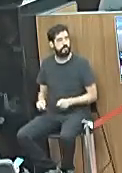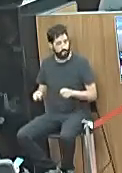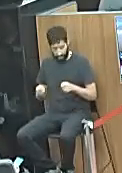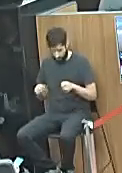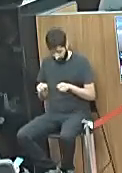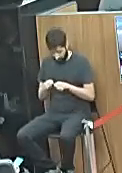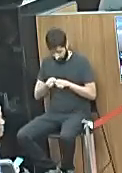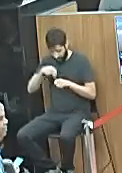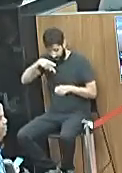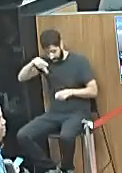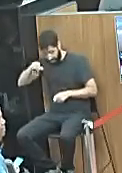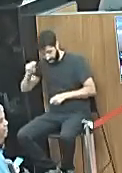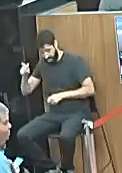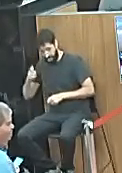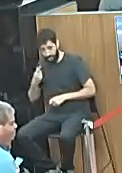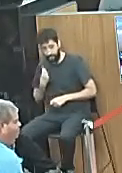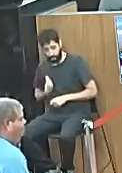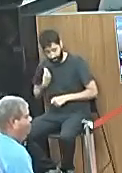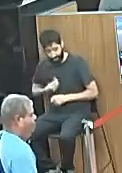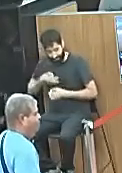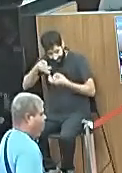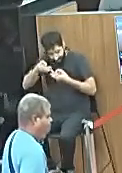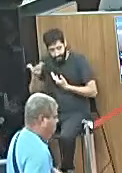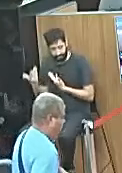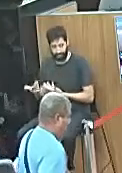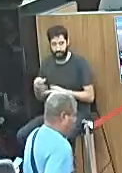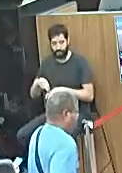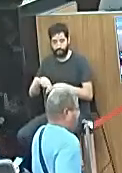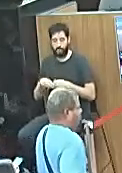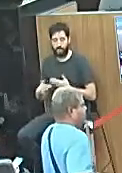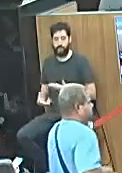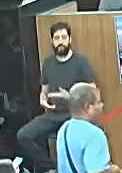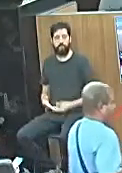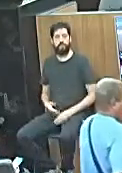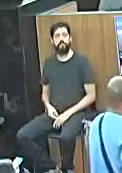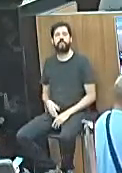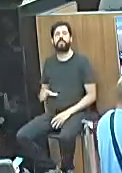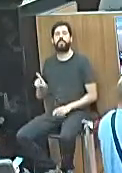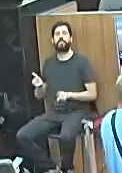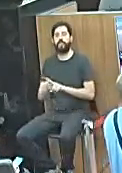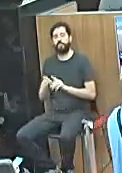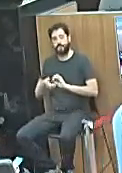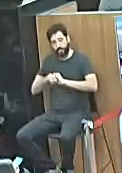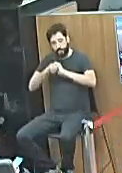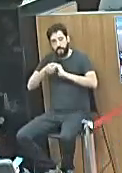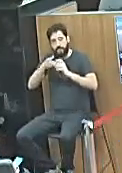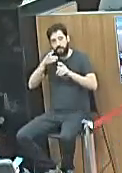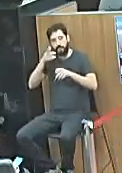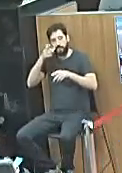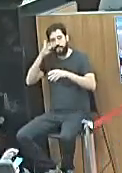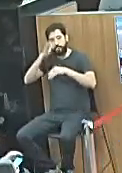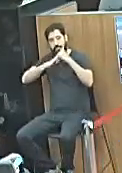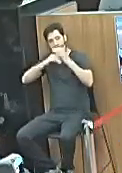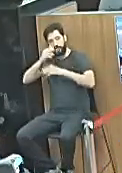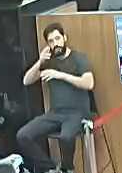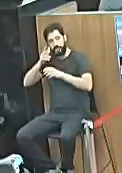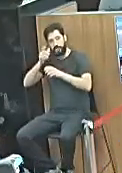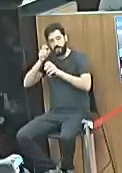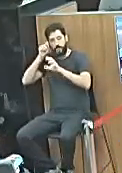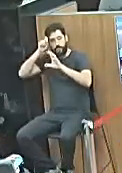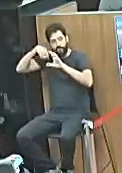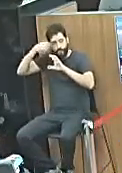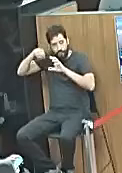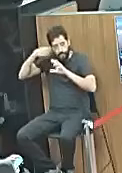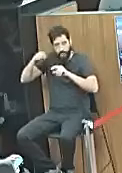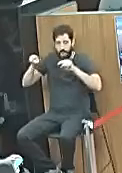p a gg para funcionar imagina né também cumprimento cinegrafistas não estou vendo aqui outro ali